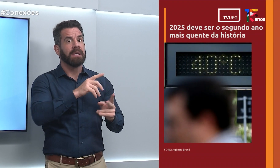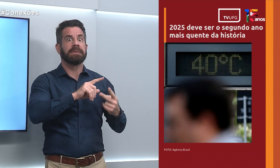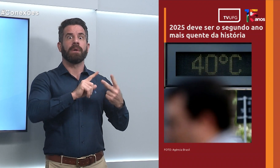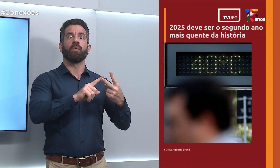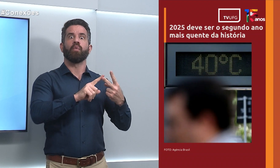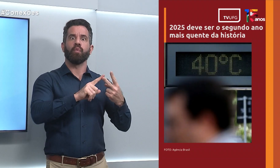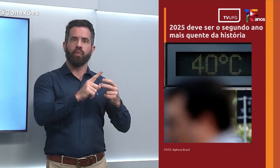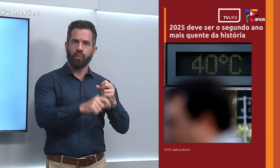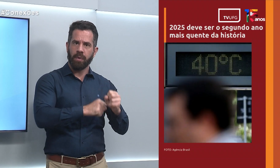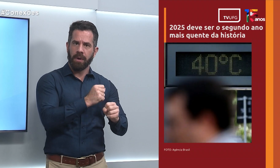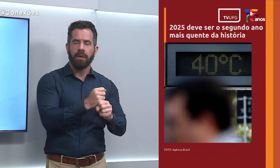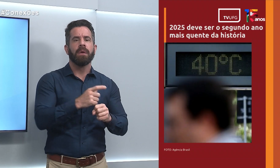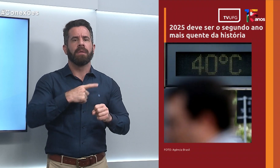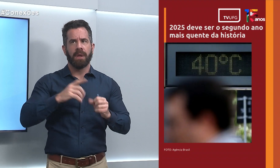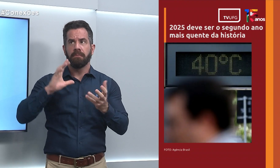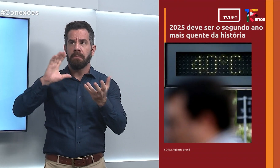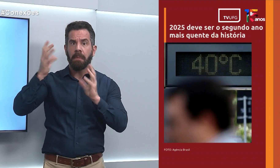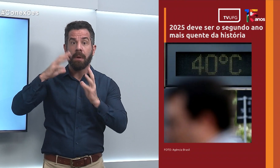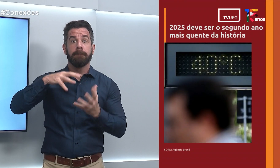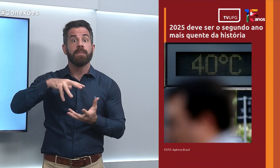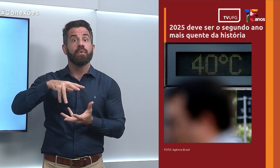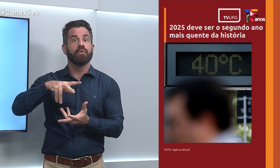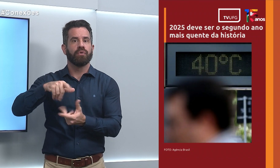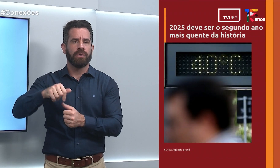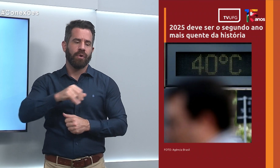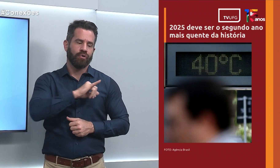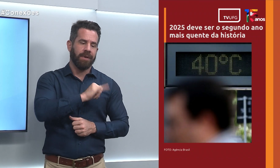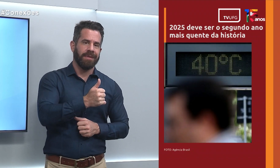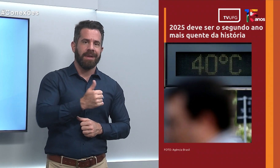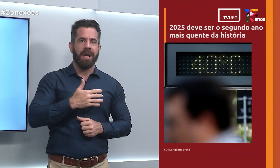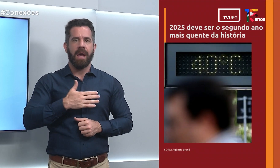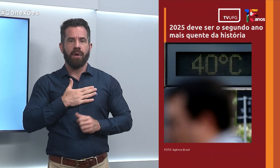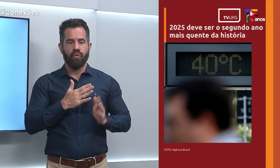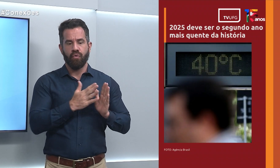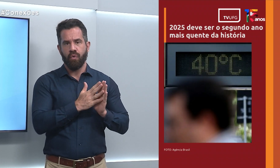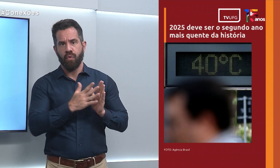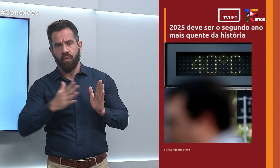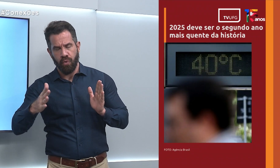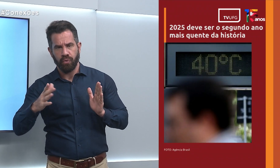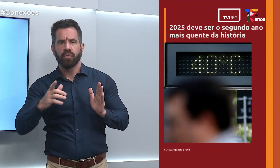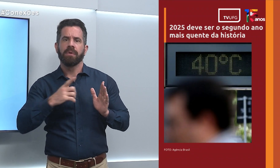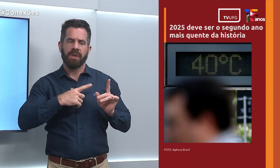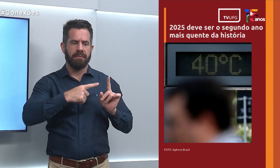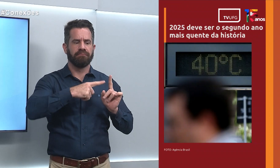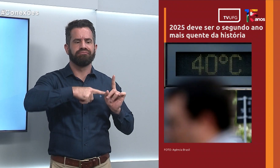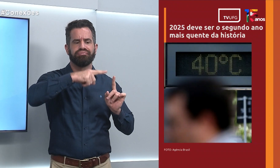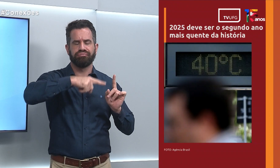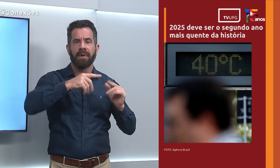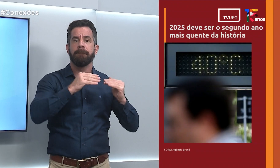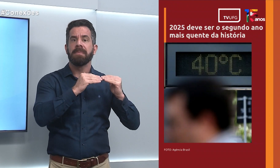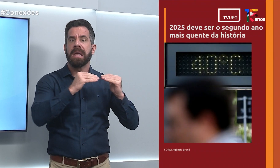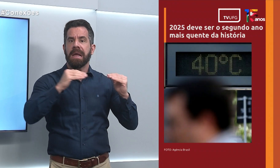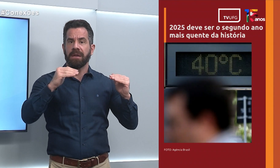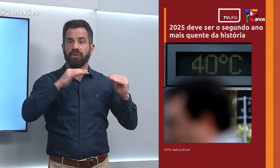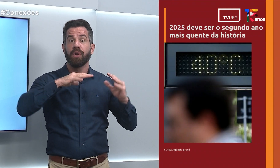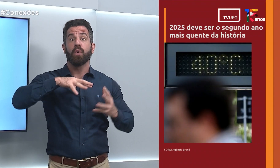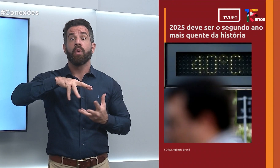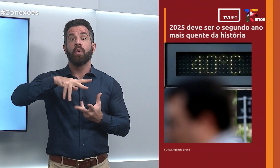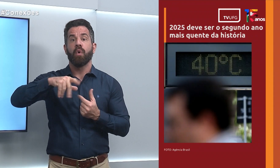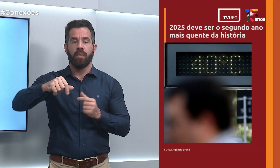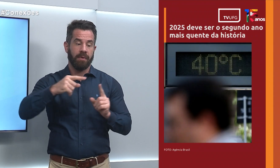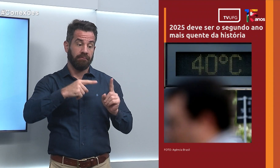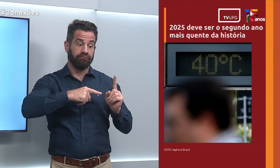Meteorológica Mundial. De janeiro a agosto desse ano, a média global de temperatura ficou cerca de